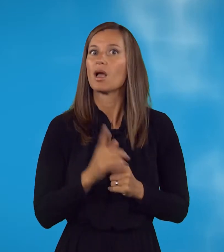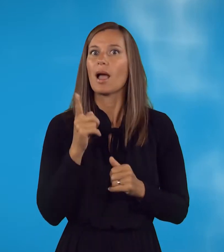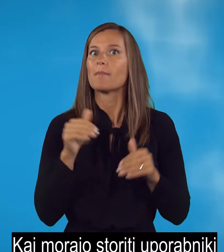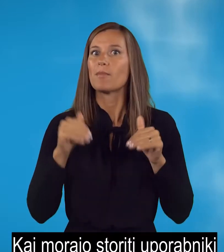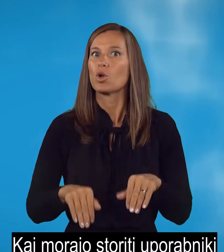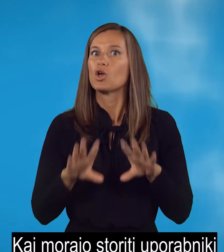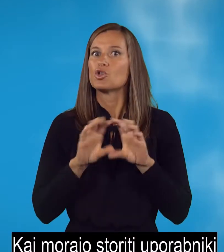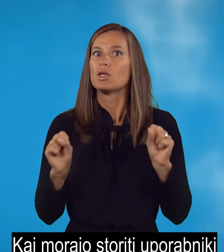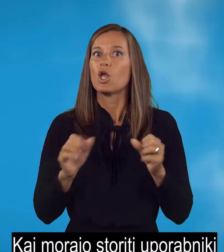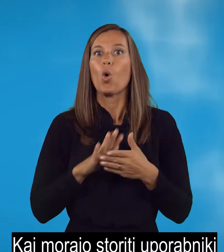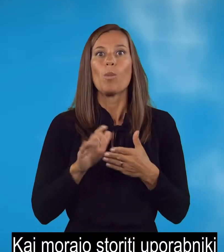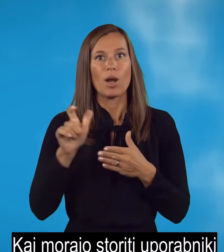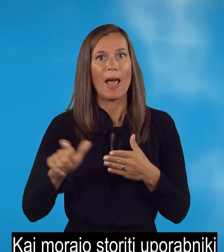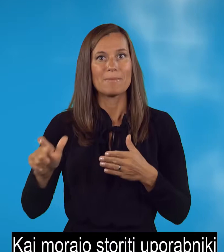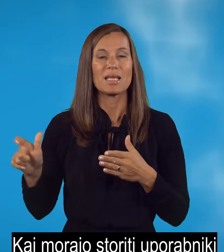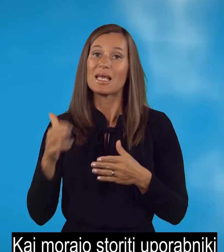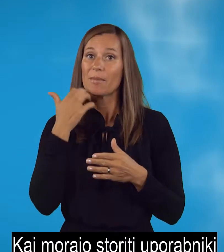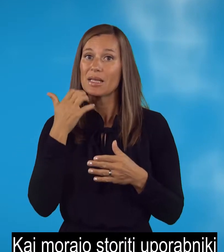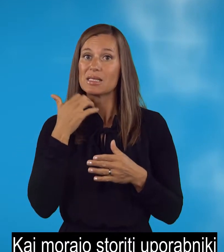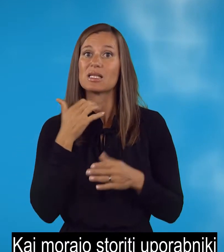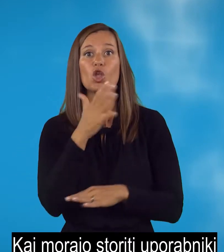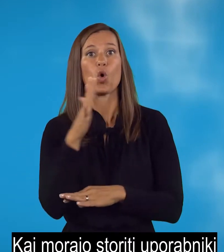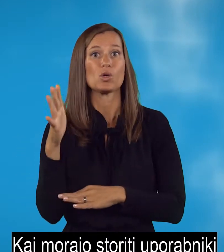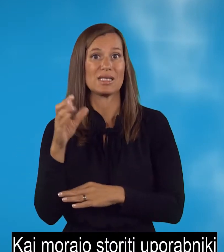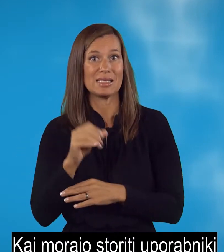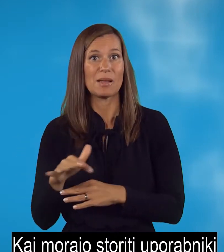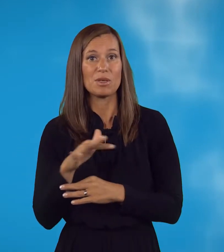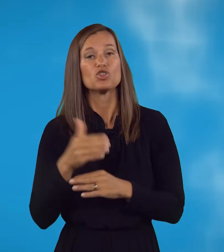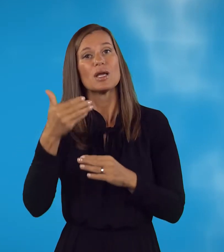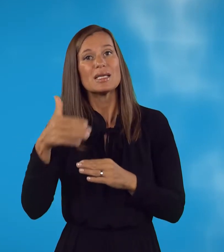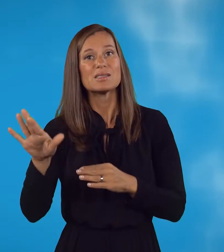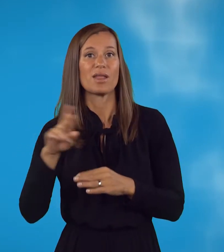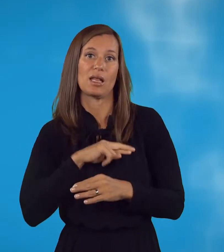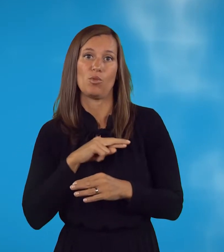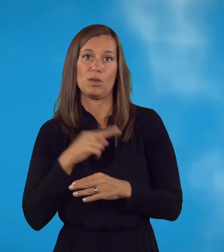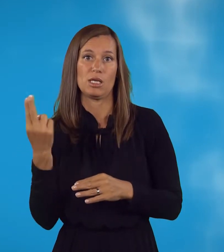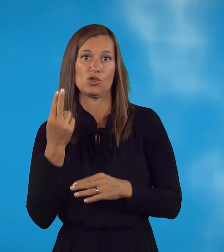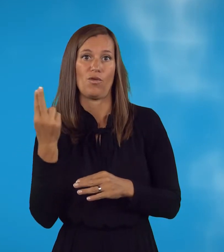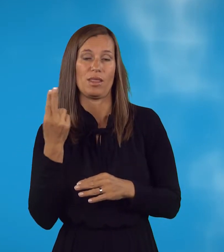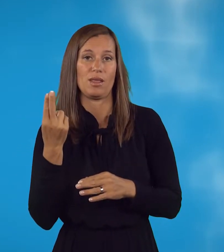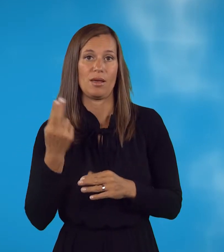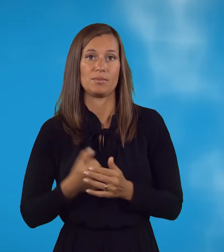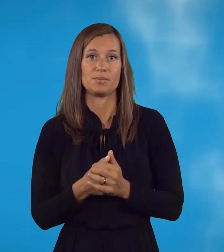Kaj morajo storiti uporabniki kmetijskih in gozdnih zemljišč izven Republike Slovenije?